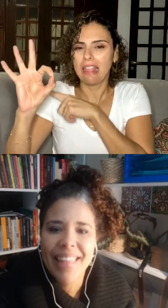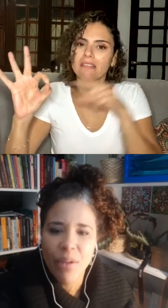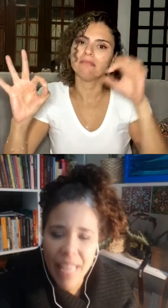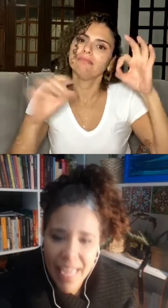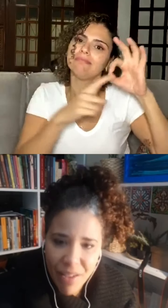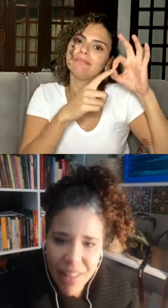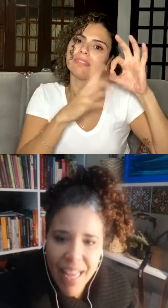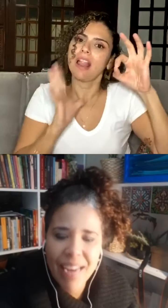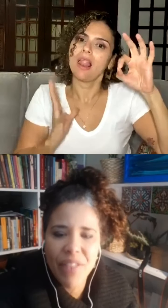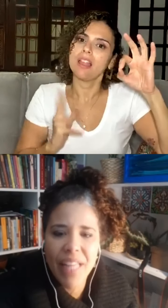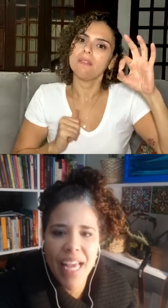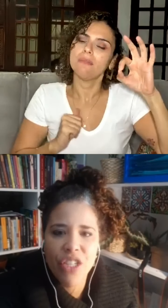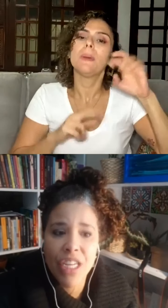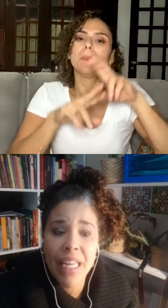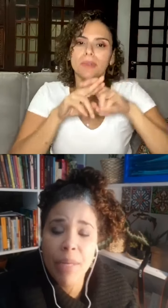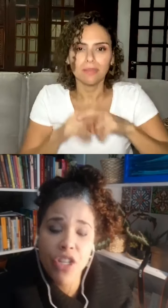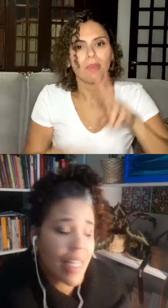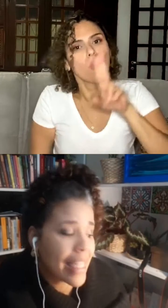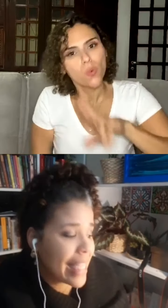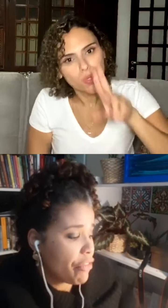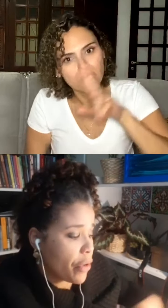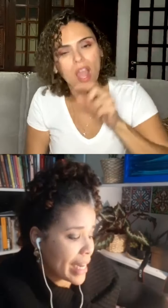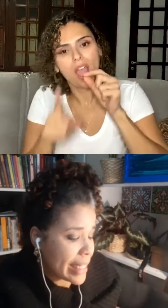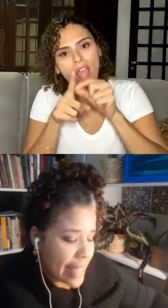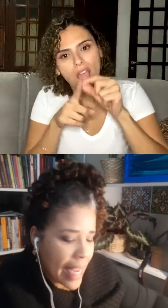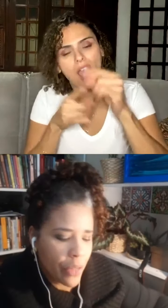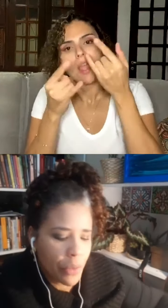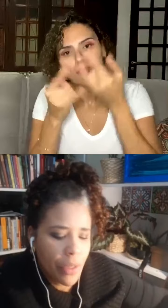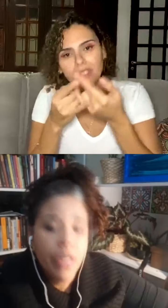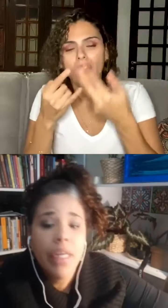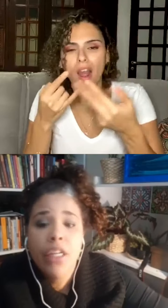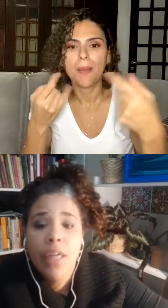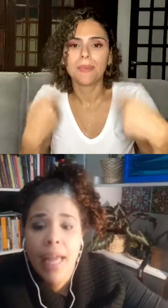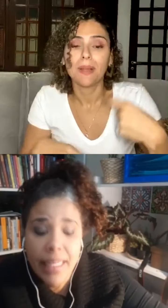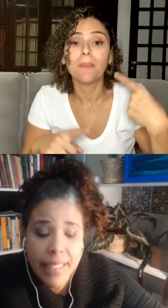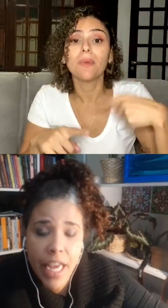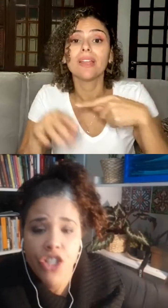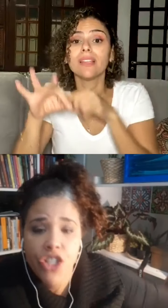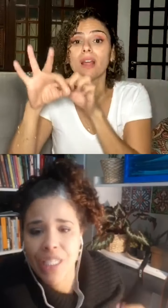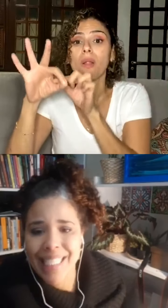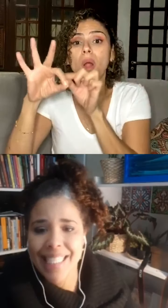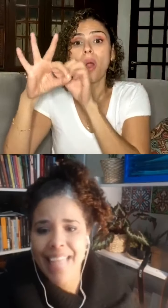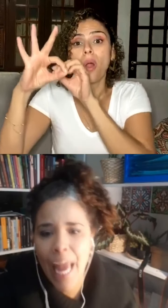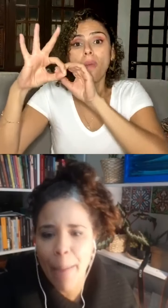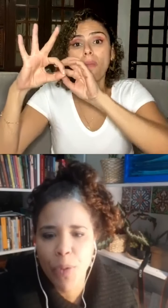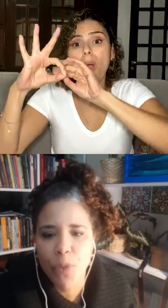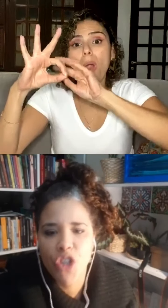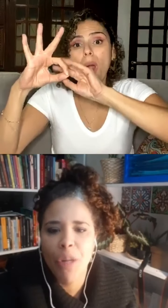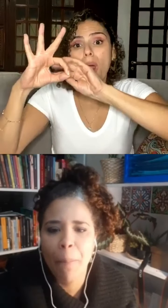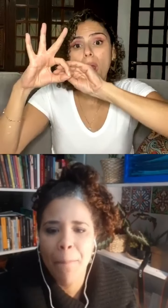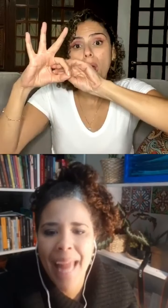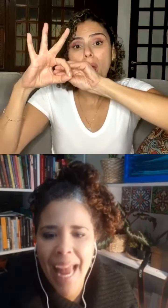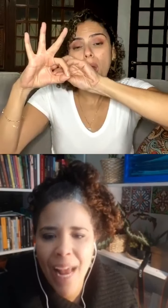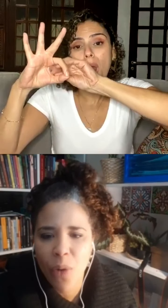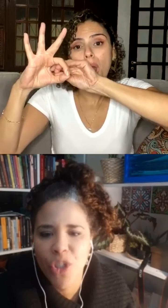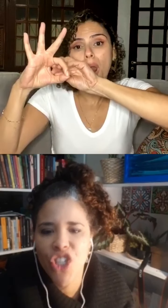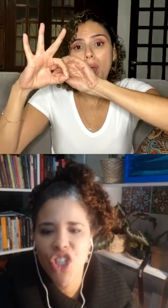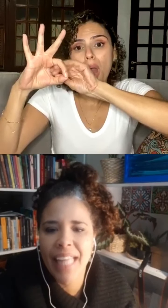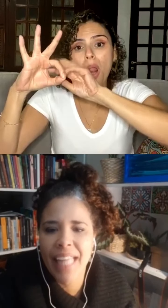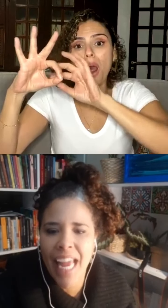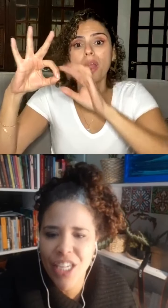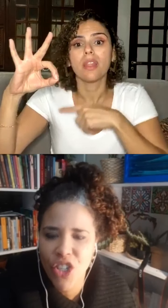Então, tem que evitar a gravidez. E na medida que ele for crescendo, ele se enche de sebo, de pelo,